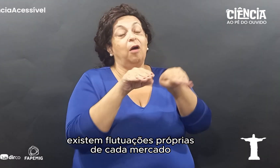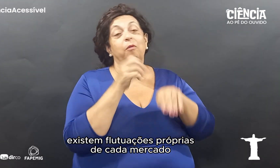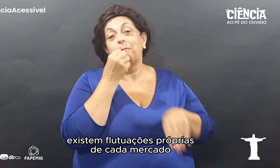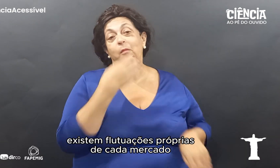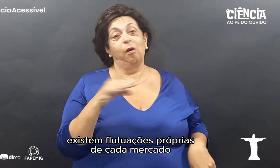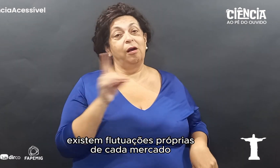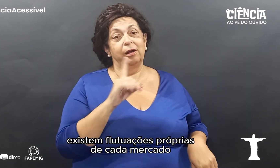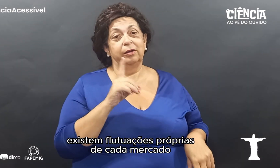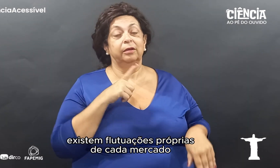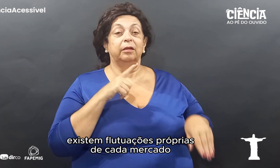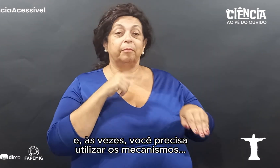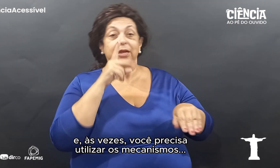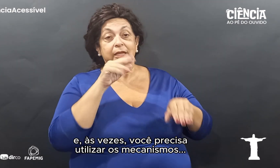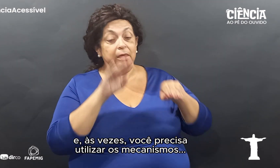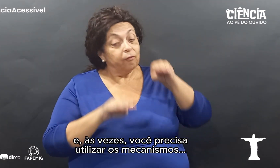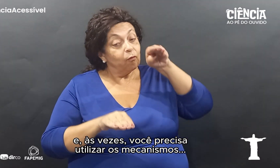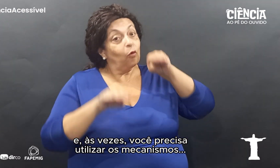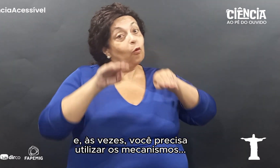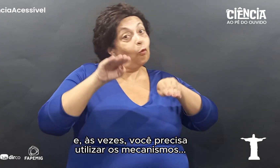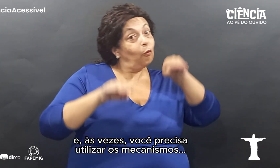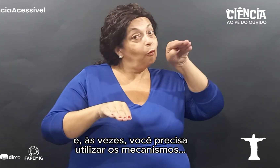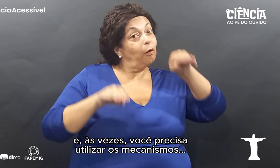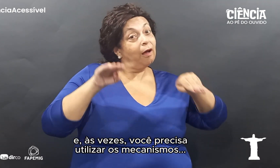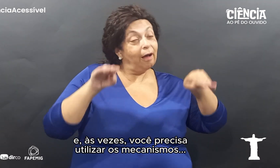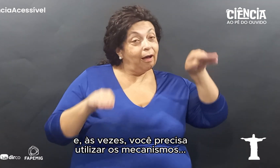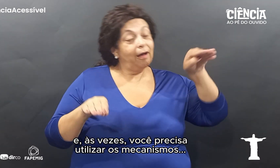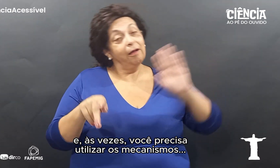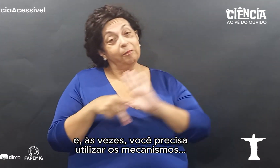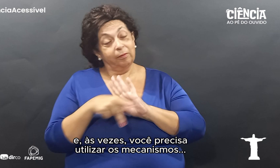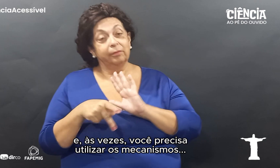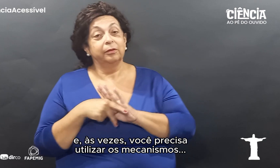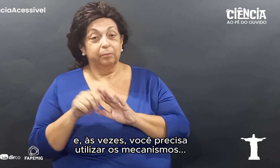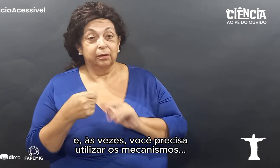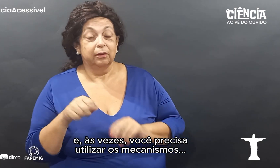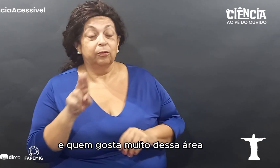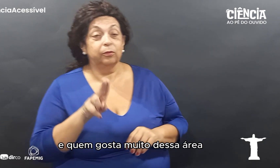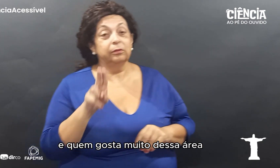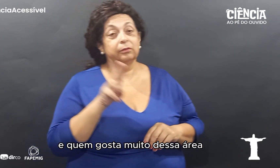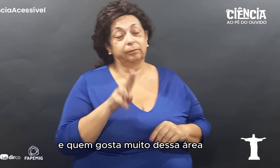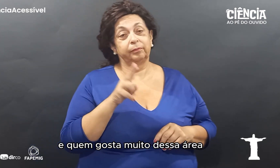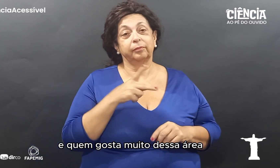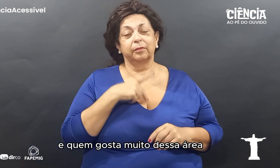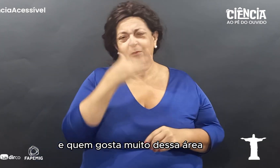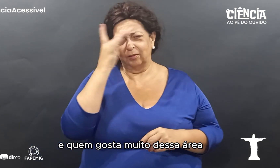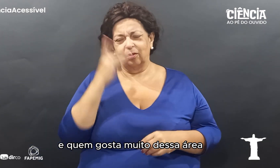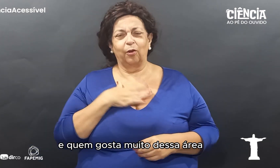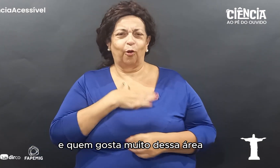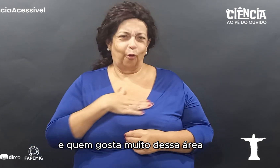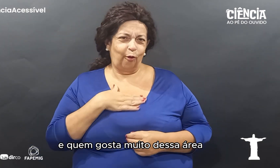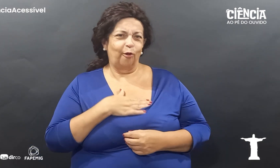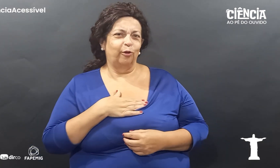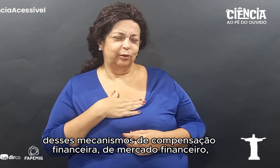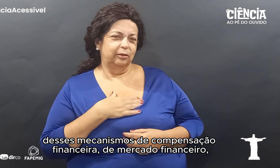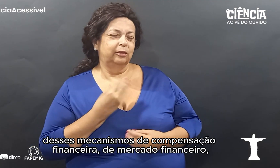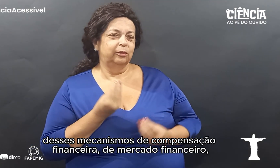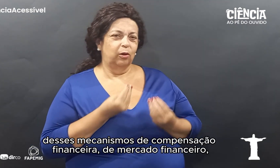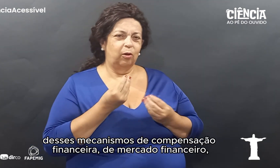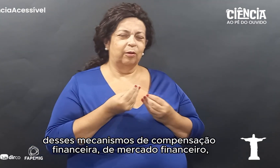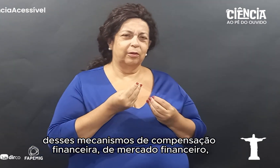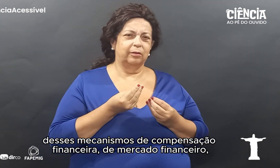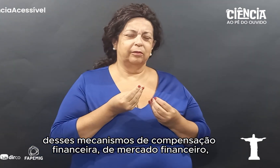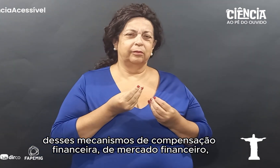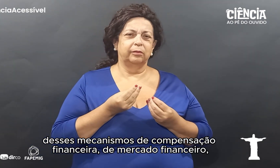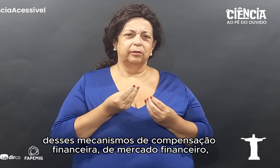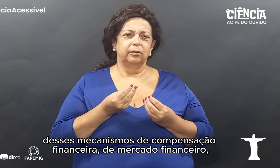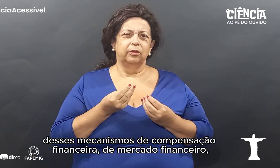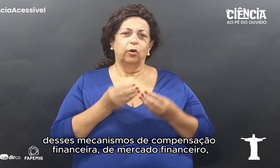flutuações próprias de cada mercado e às vezes você precisa utilizar os mecanismos, e quem gosta muito dessa área desses